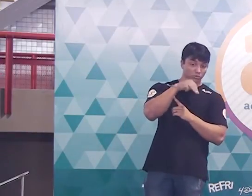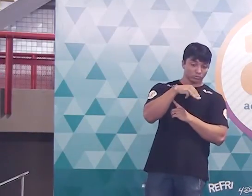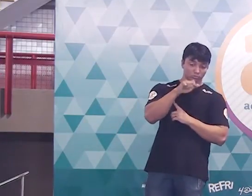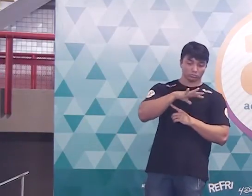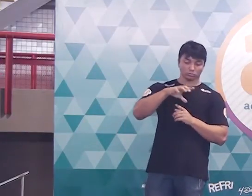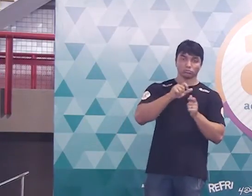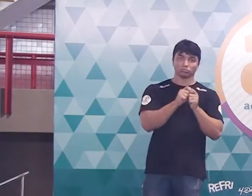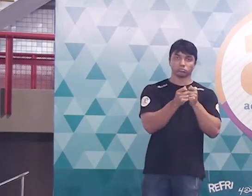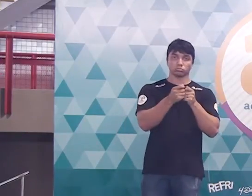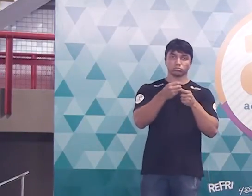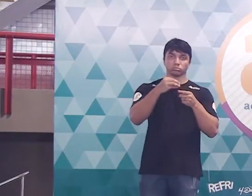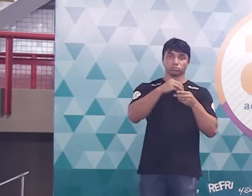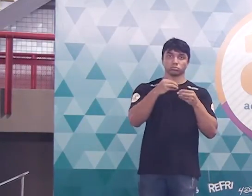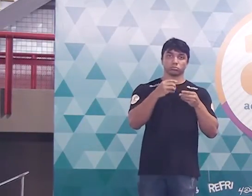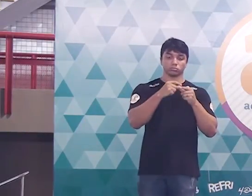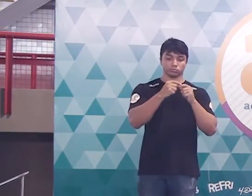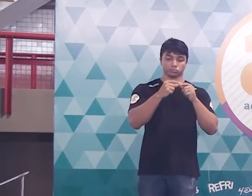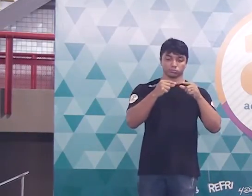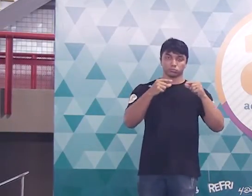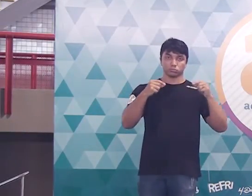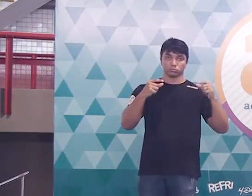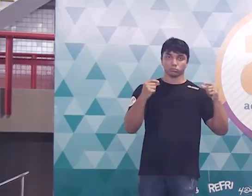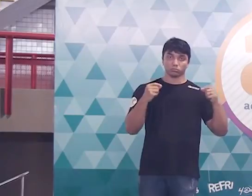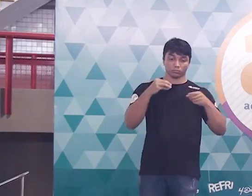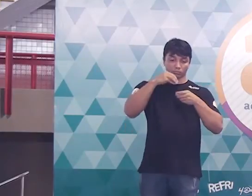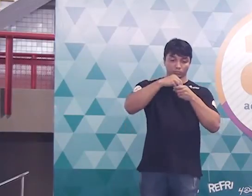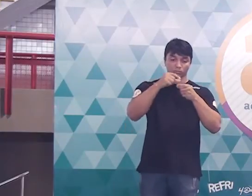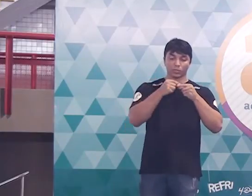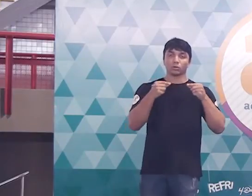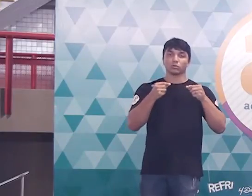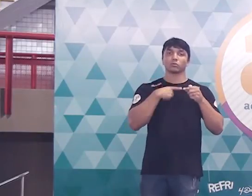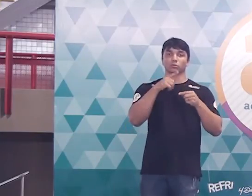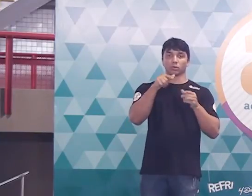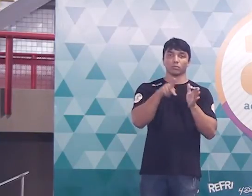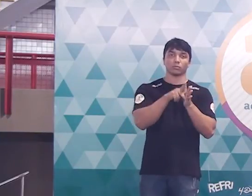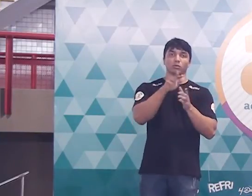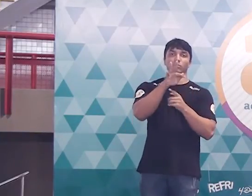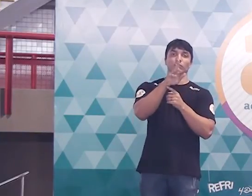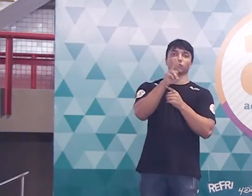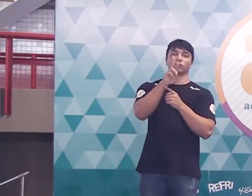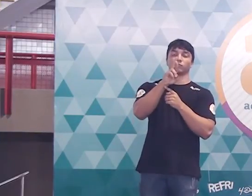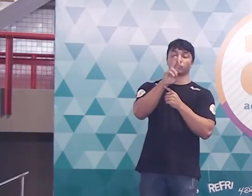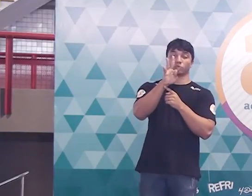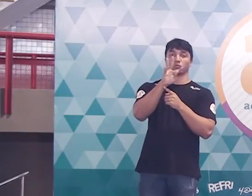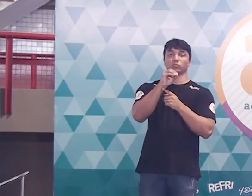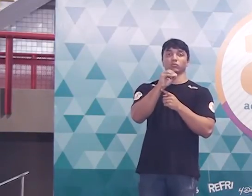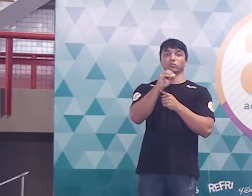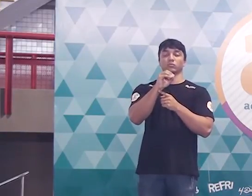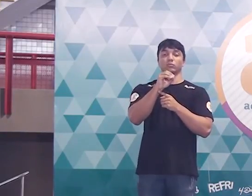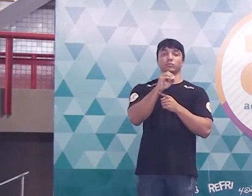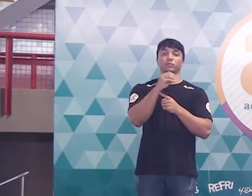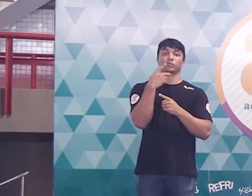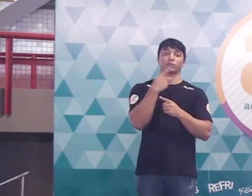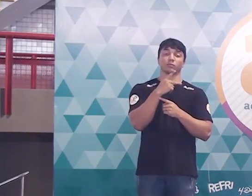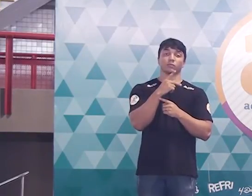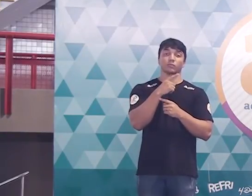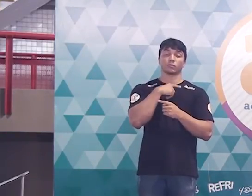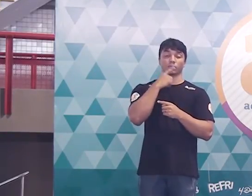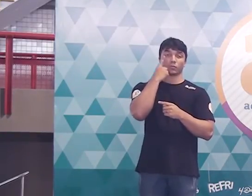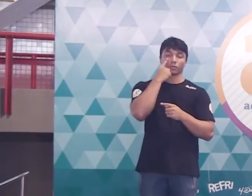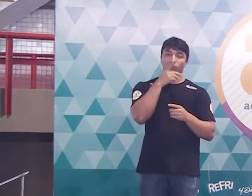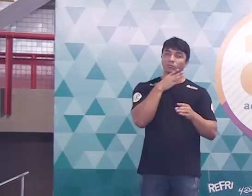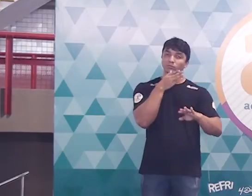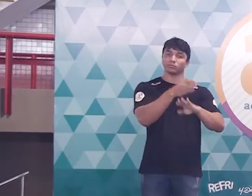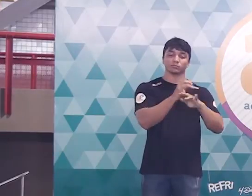a vagem. Não tem aquela vagenzinha? Aquela vagem ali, gente, é o fruto da planta. Equivocadamente, quando você vai